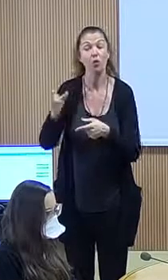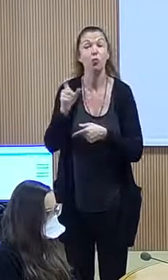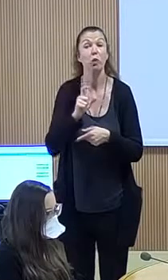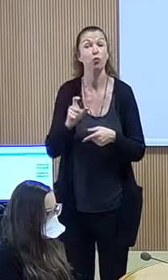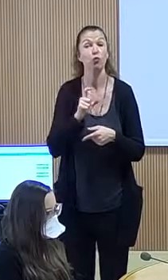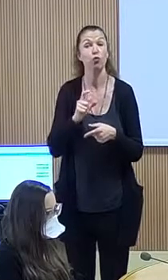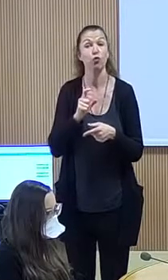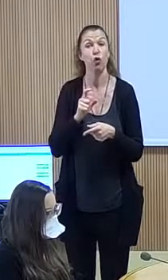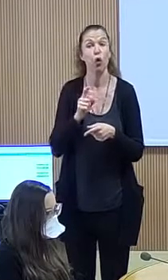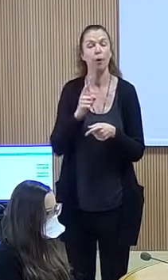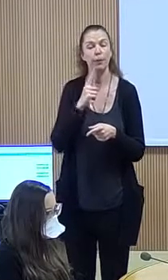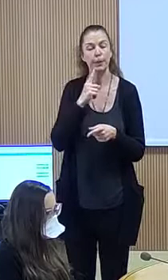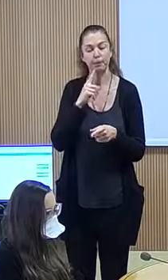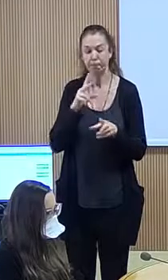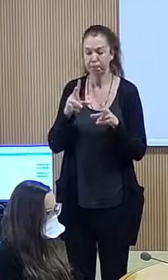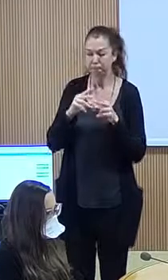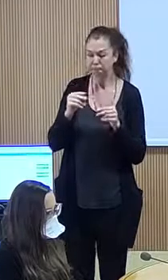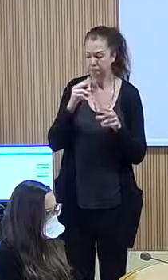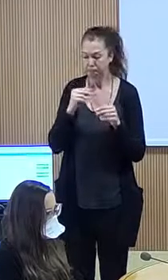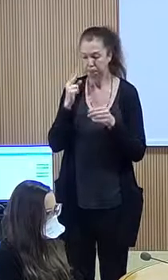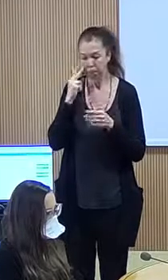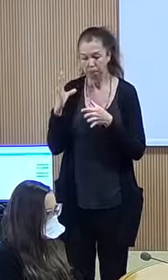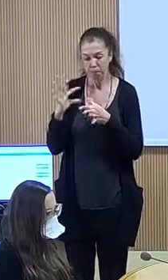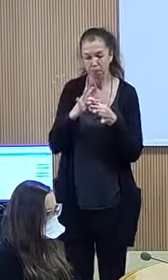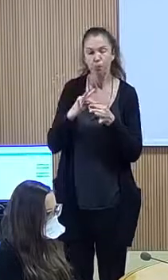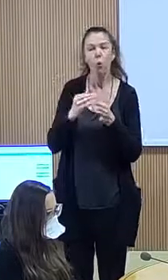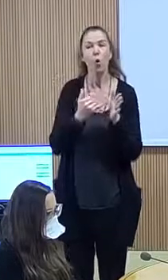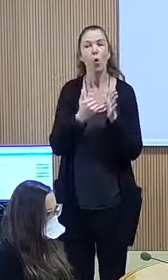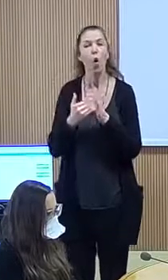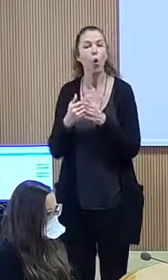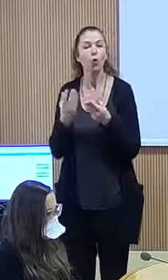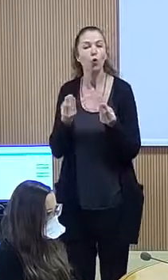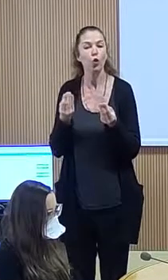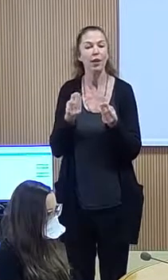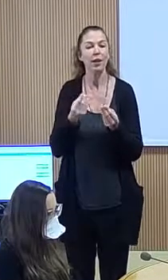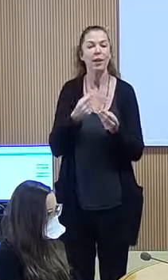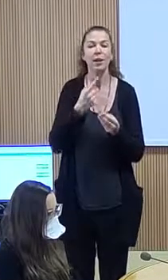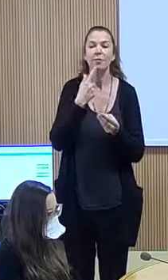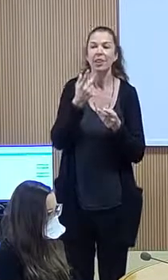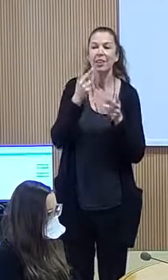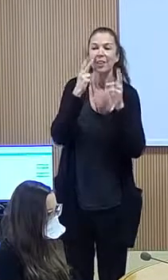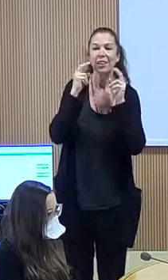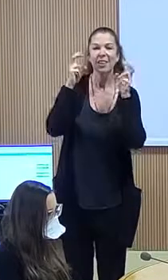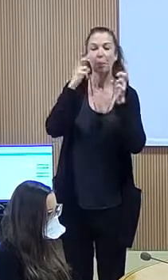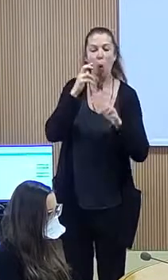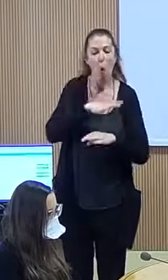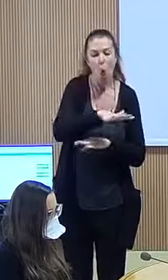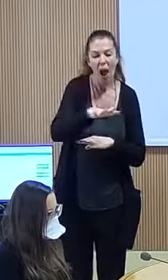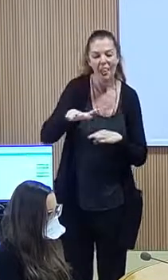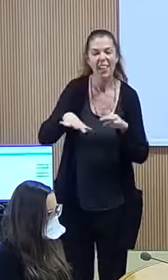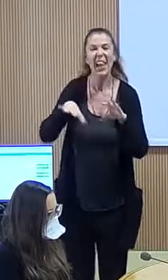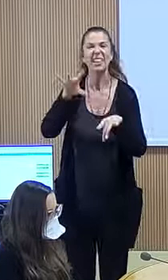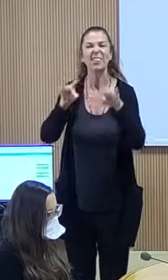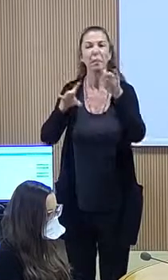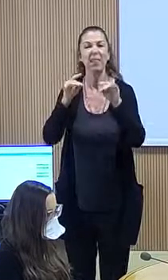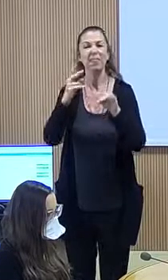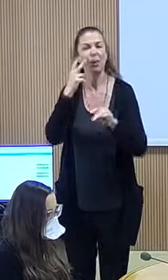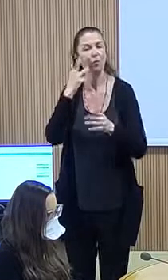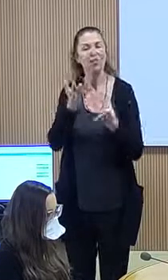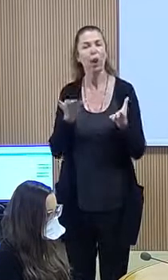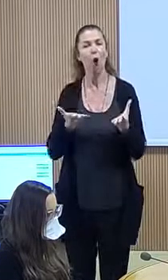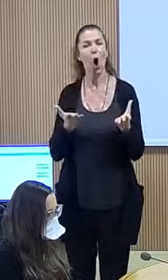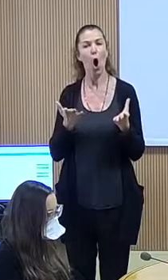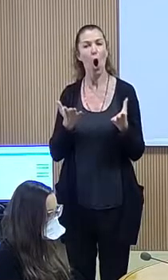le conclusioni delle varie simulazioni simulazioni intendo di vari scenari che ho chiesto di prospettare rispetto